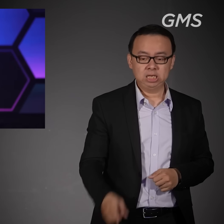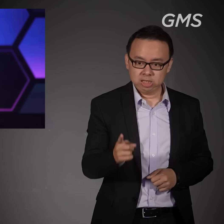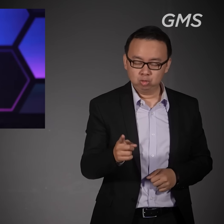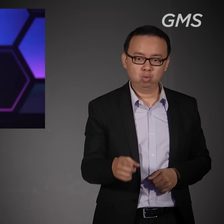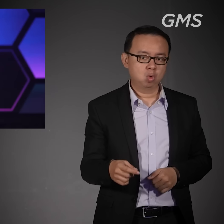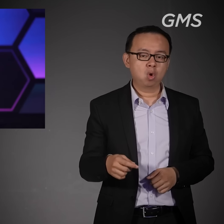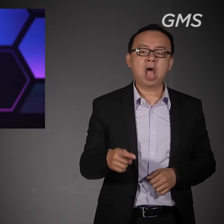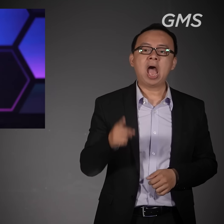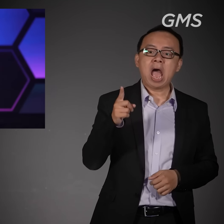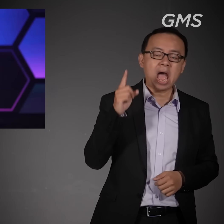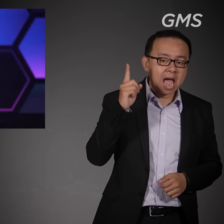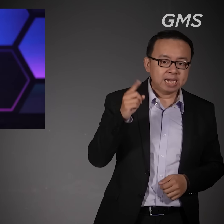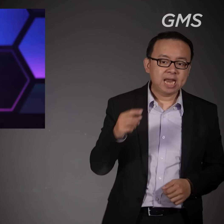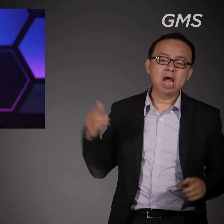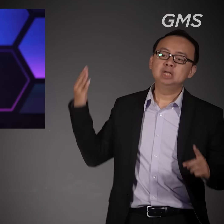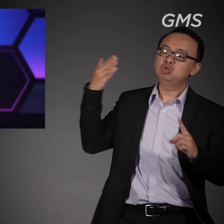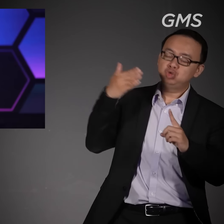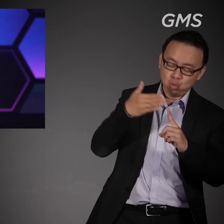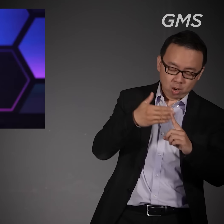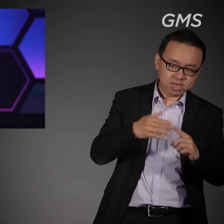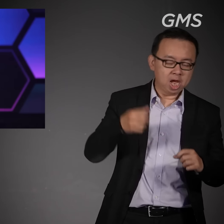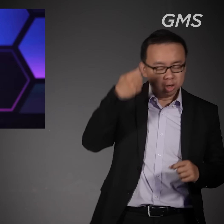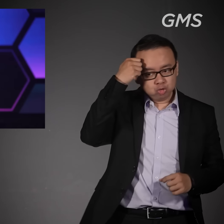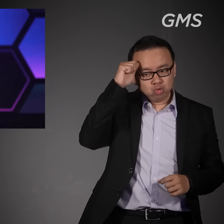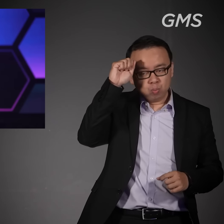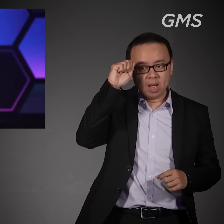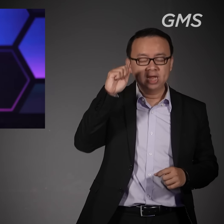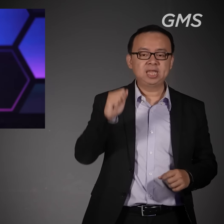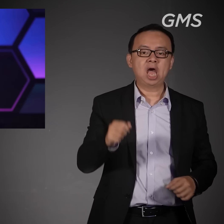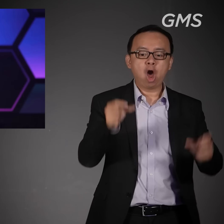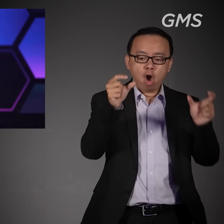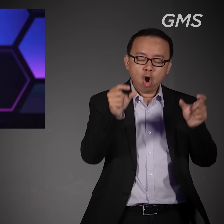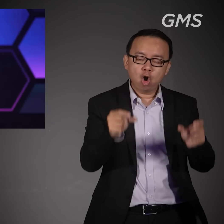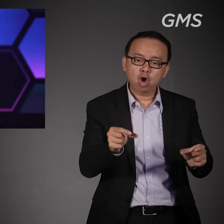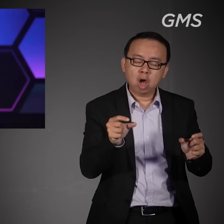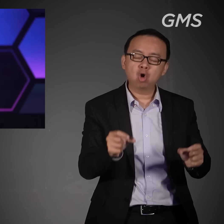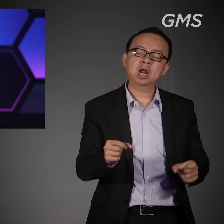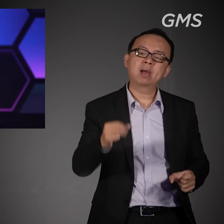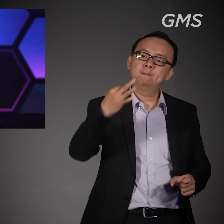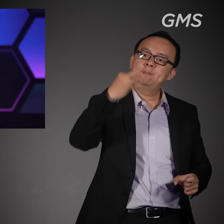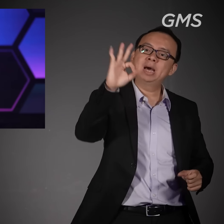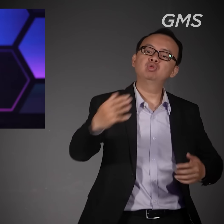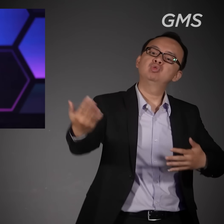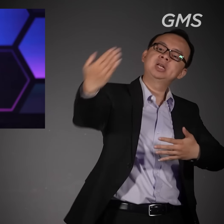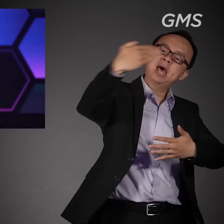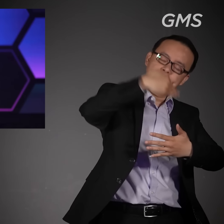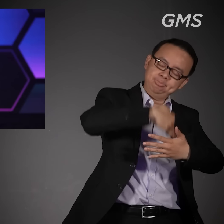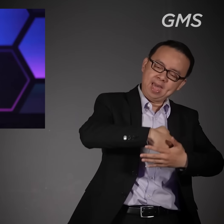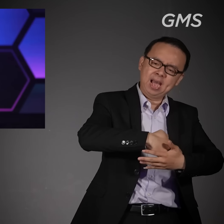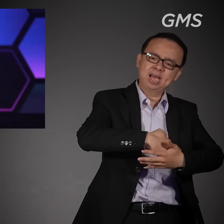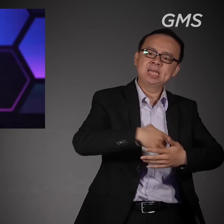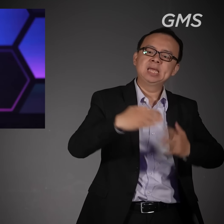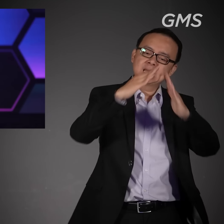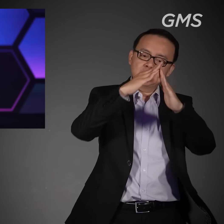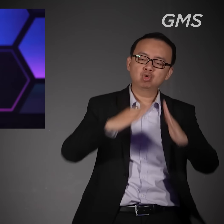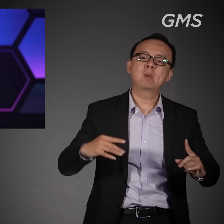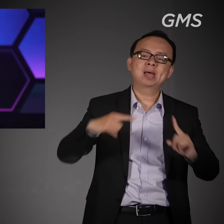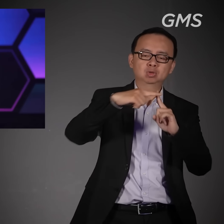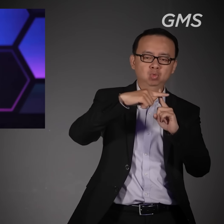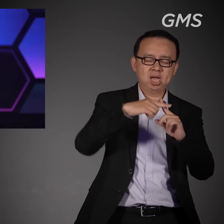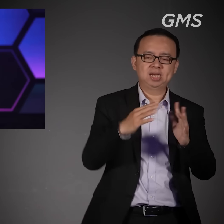ternyata ada tujuannya, supaya jiwa-jiwa baru tersebut datang ke rumah Tuhan dan memperoleh firman